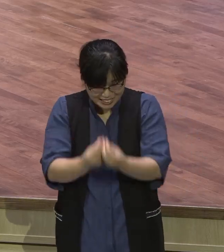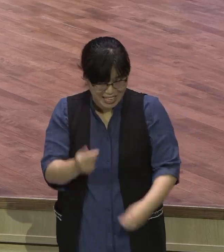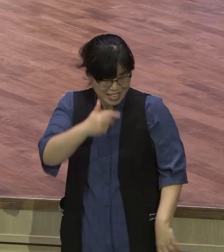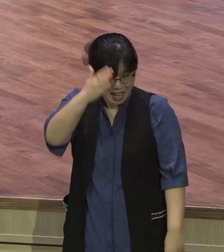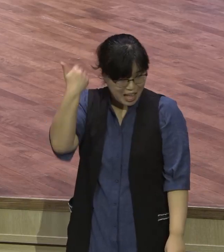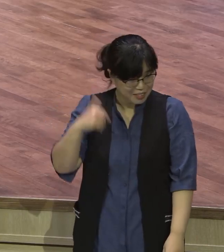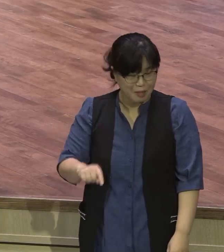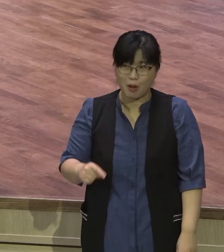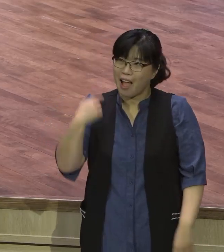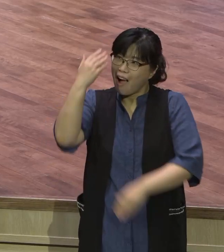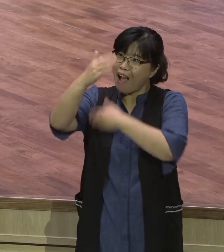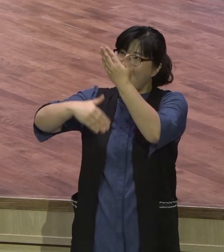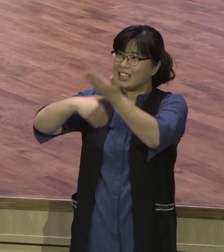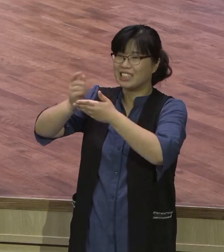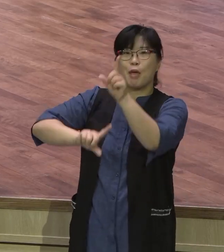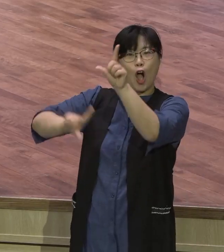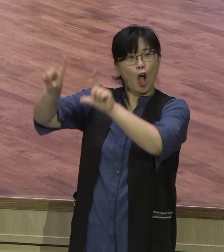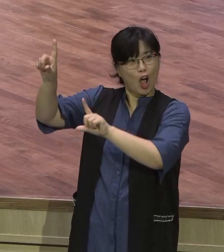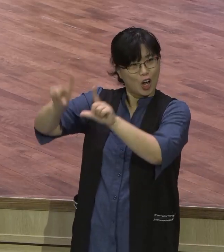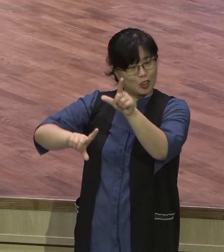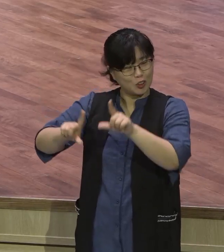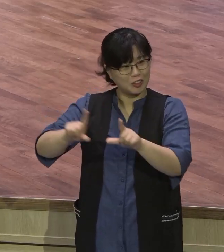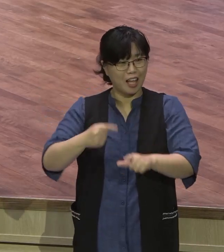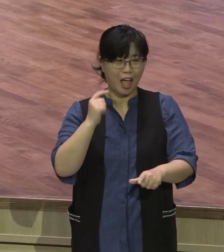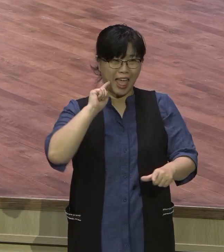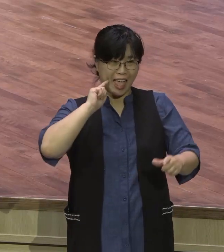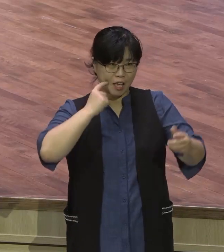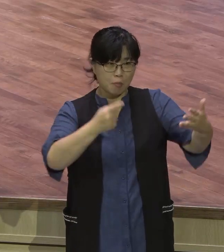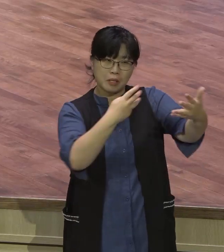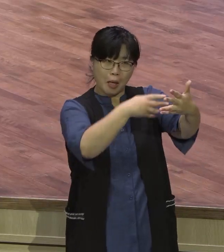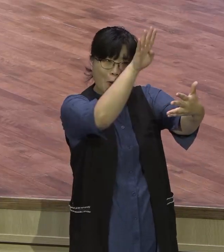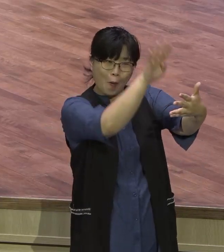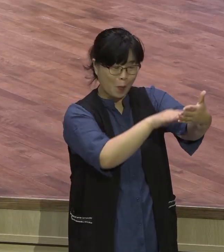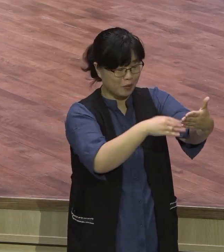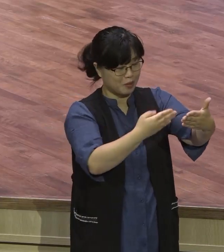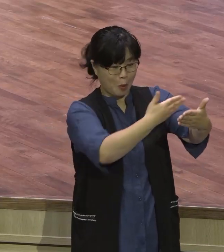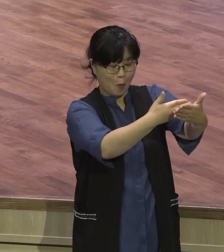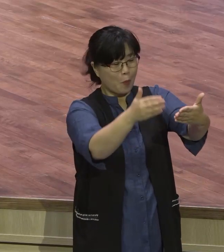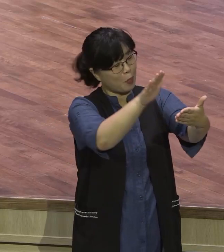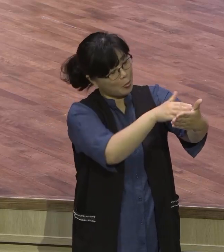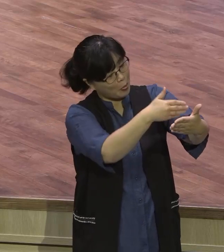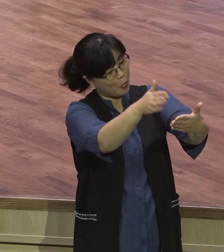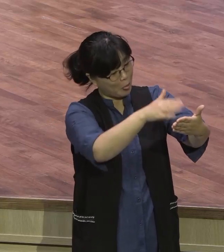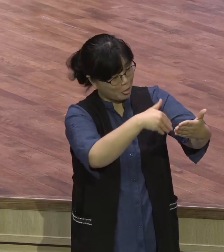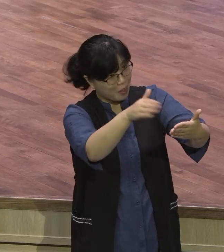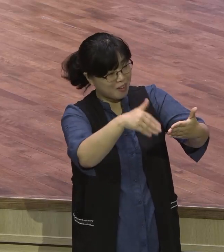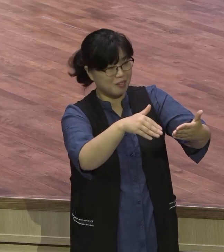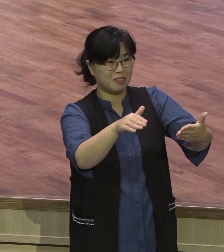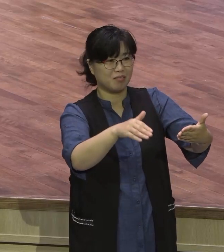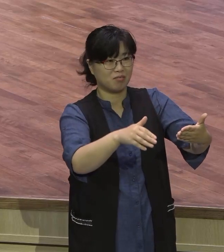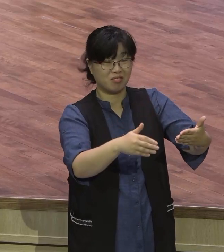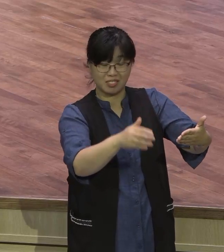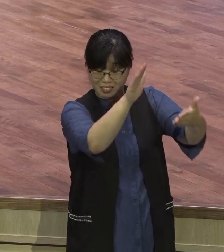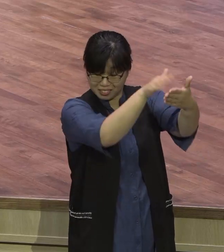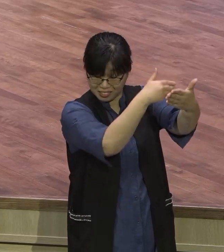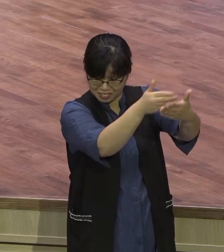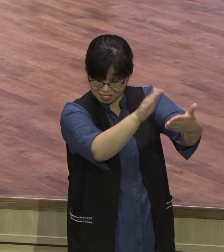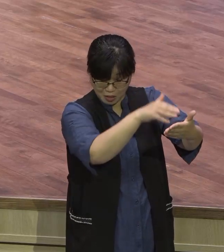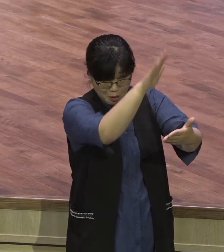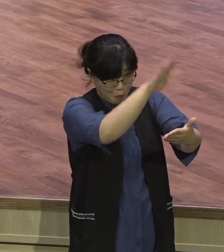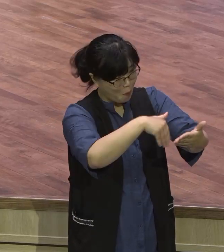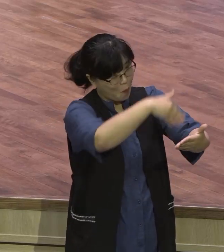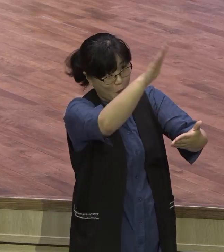허무할 만한 아무런 모양이 없을 만큼 초라했어요 그 당일 2000년에 이슬렐병들 그 형상을 만들었는데